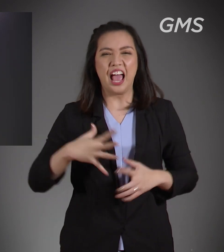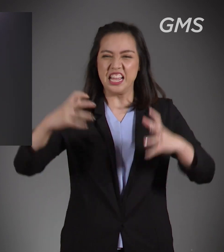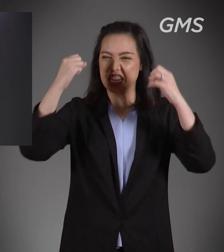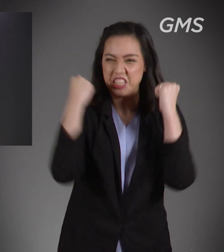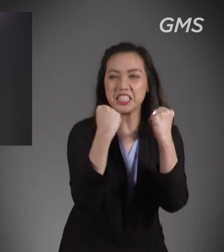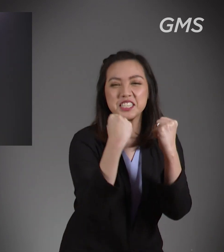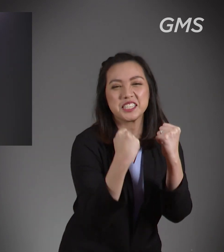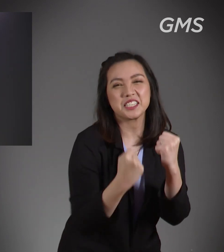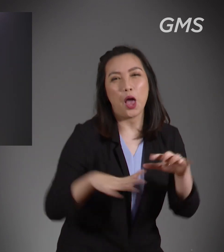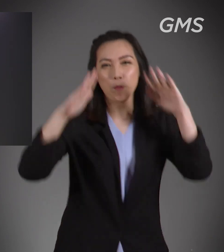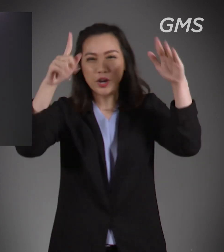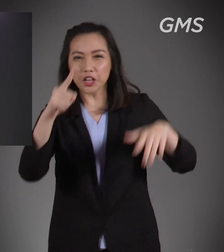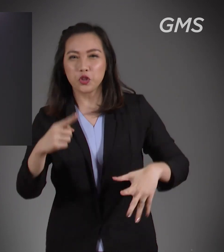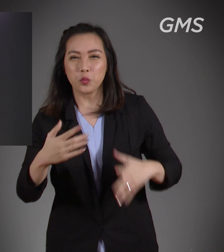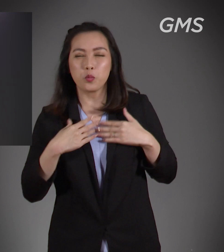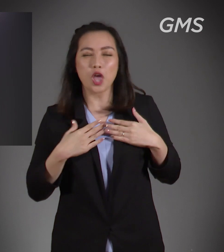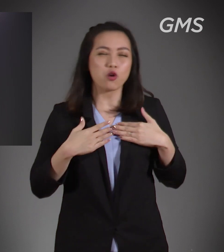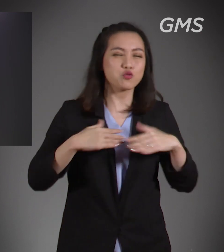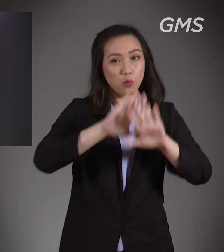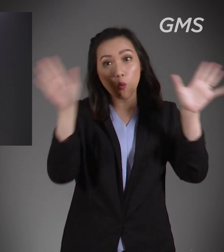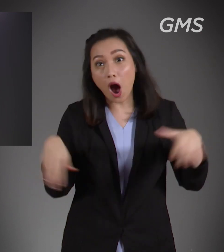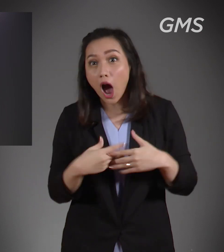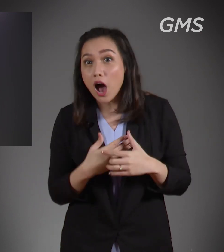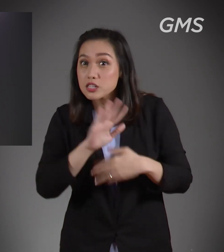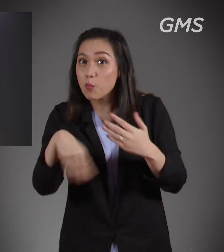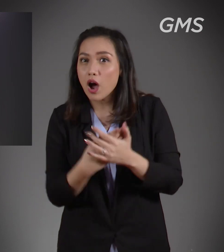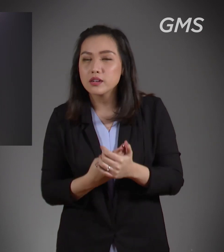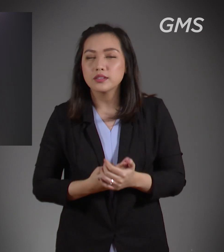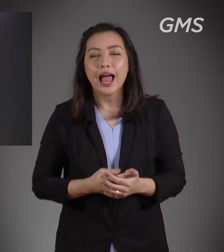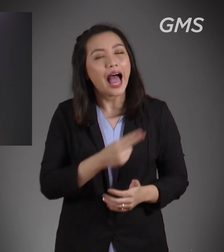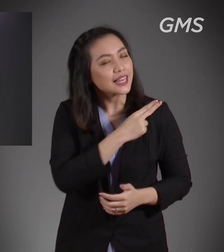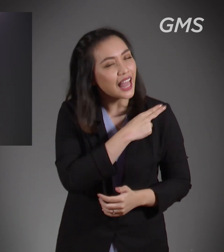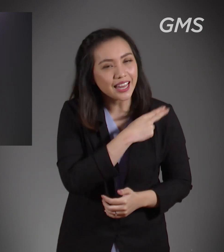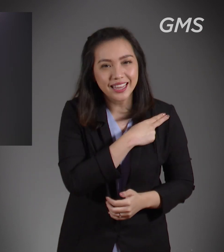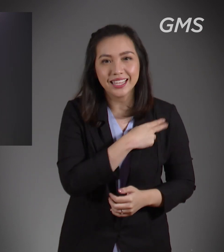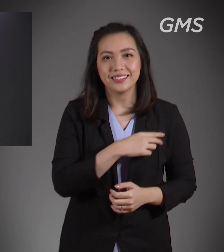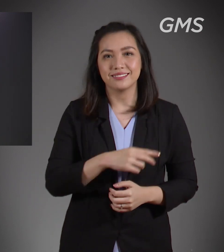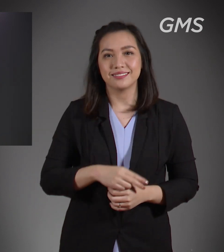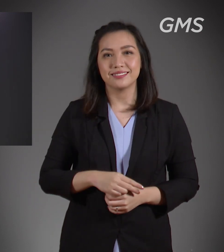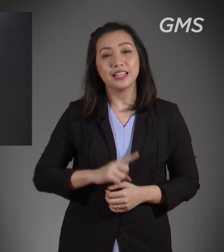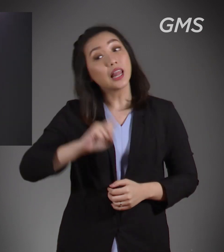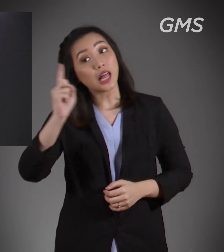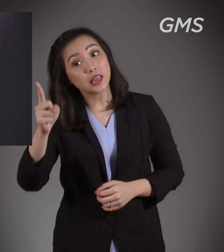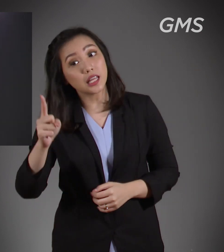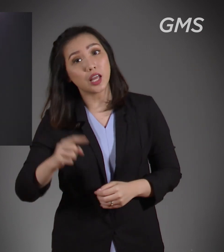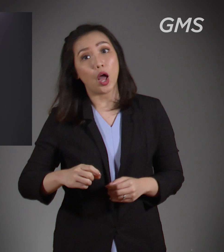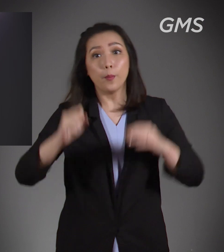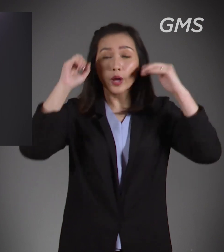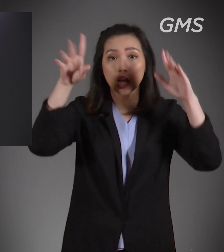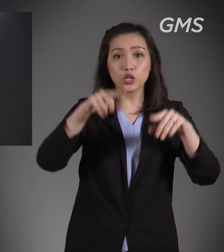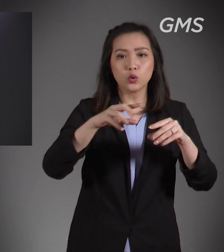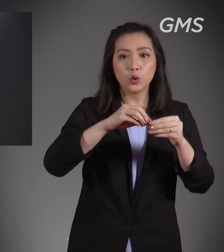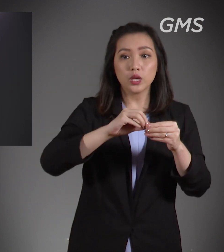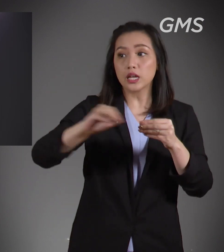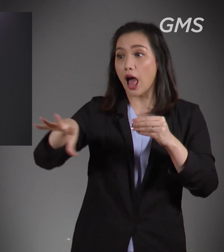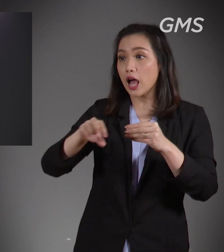Disitulah perlahan-lahan, satu persatu mulai berguguran dari tanganmu. Inilah permulaan kejatuhan dari Rehabeam.